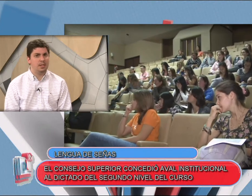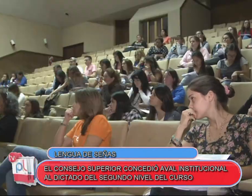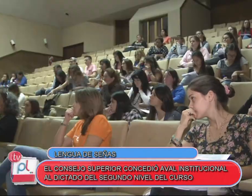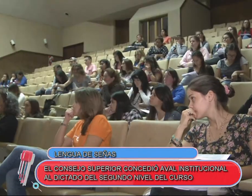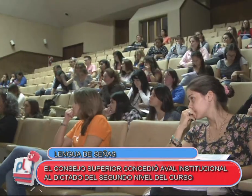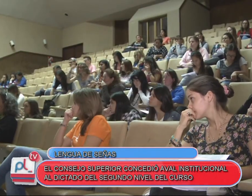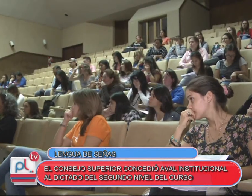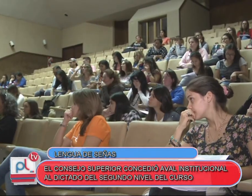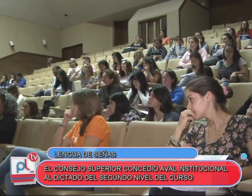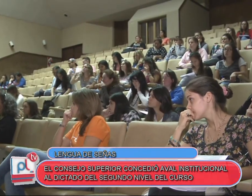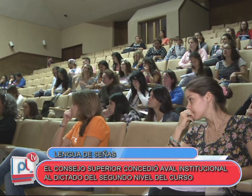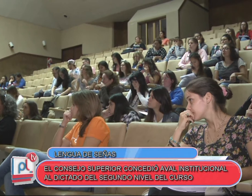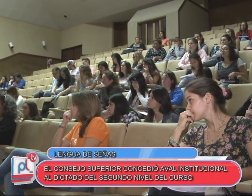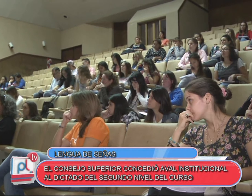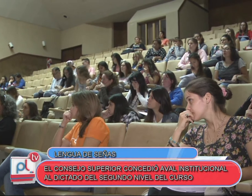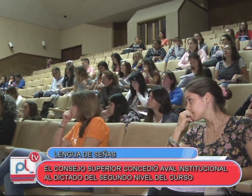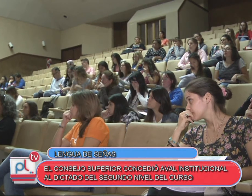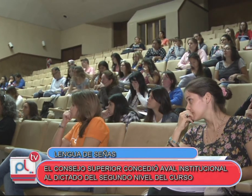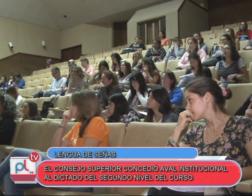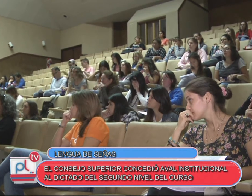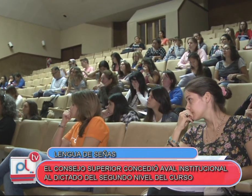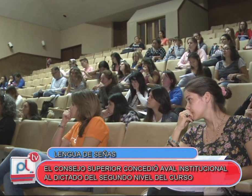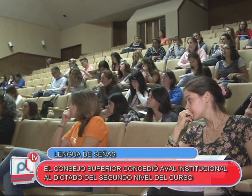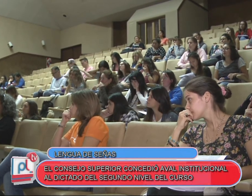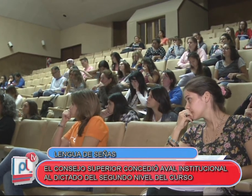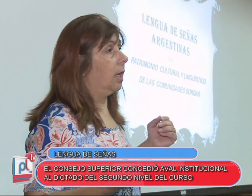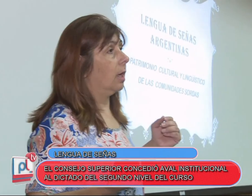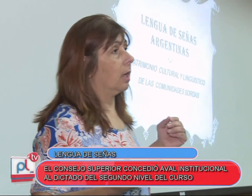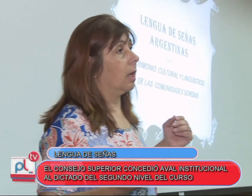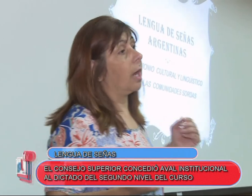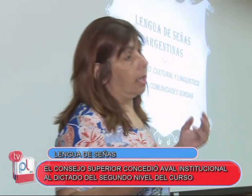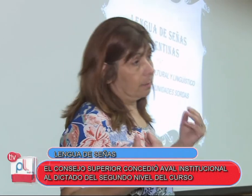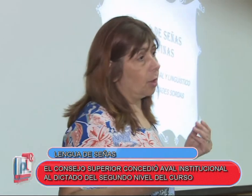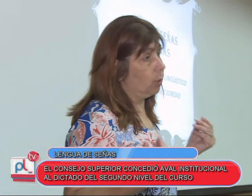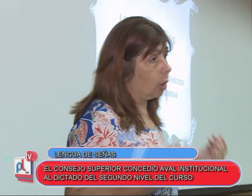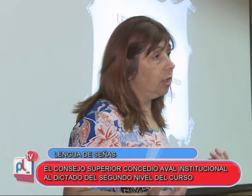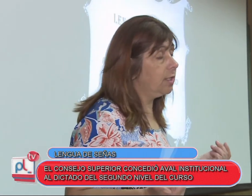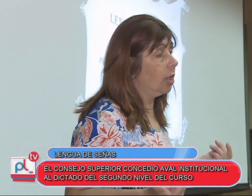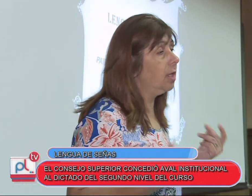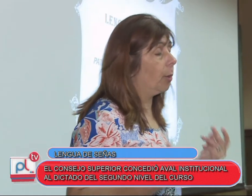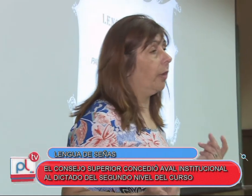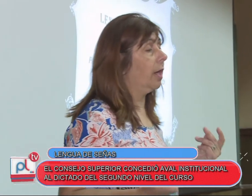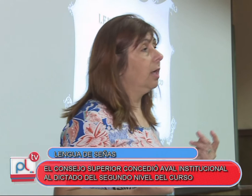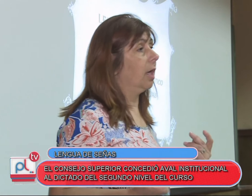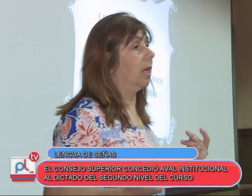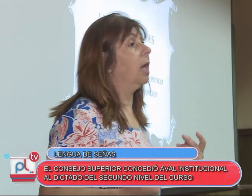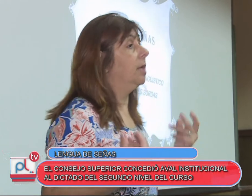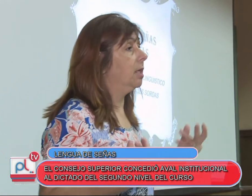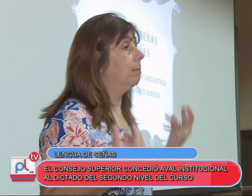en una medida de un descarte llegaban a los estudiantes. Pero esto estamos hablando de unos 4 o 5